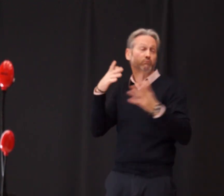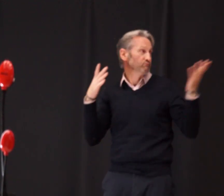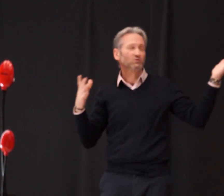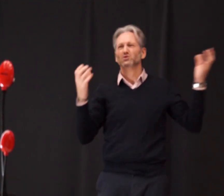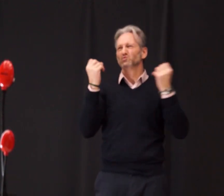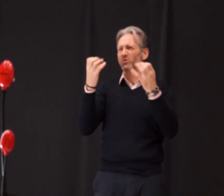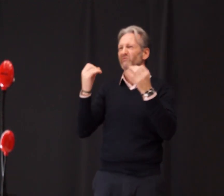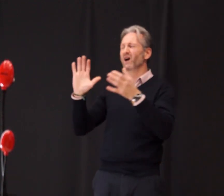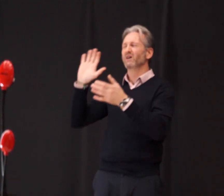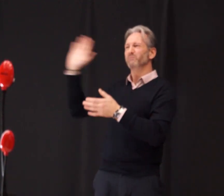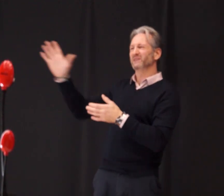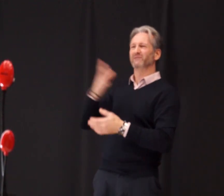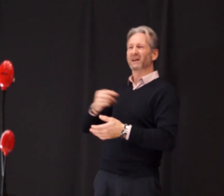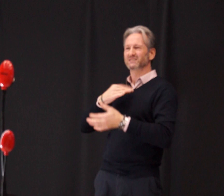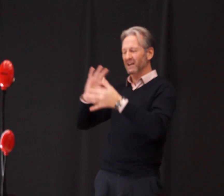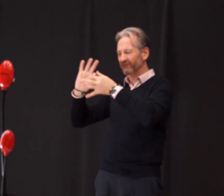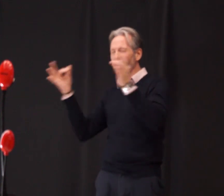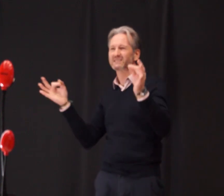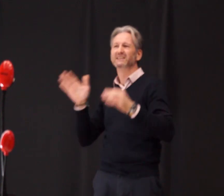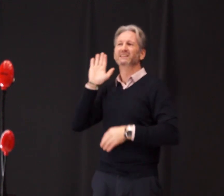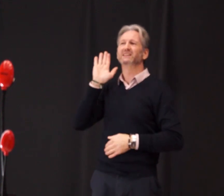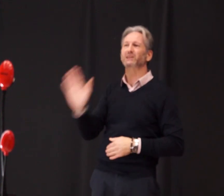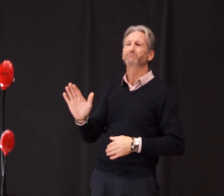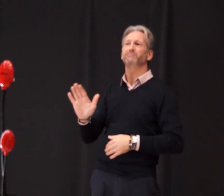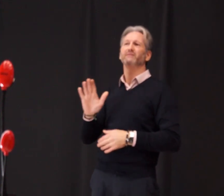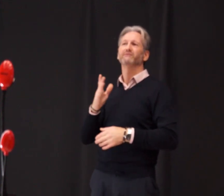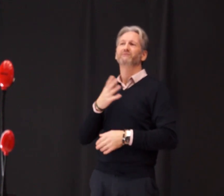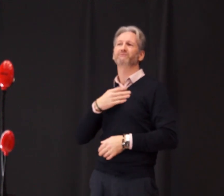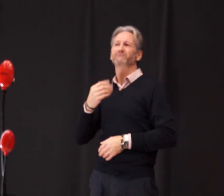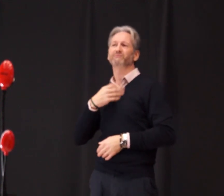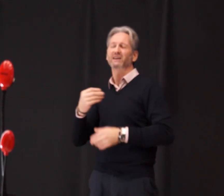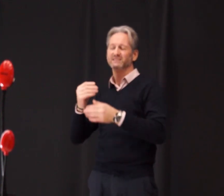la façon dont la langue se fabrique, comment elle se génère.